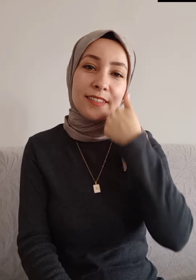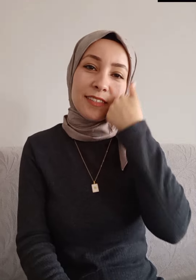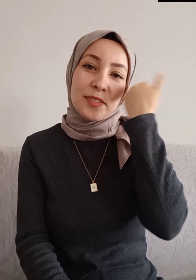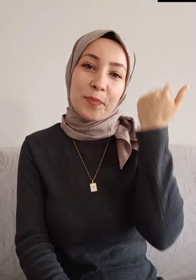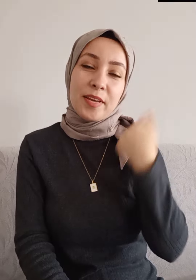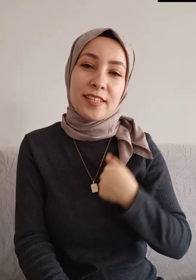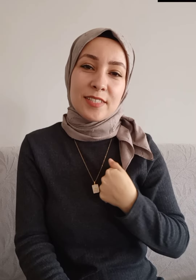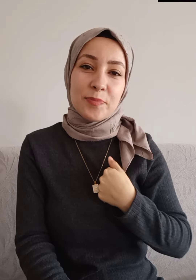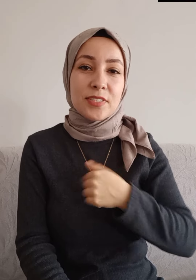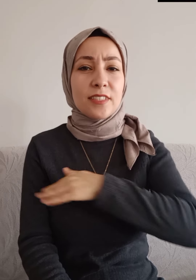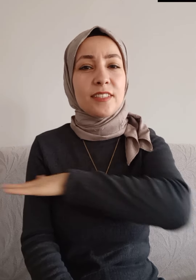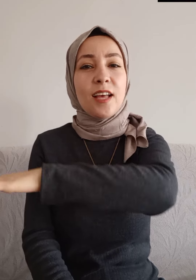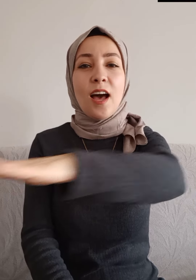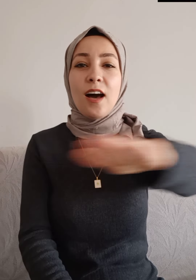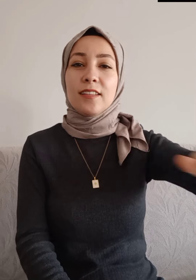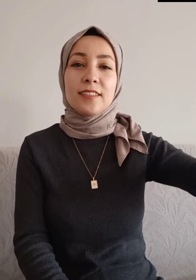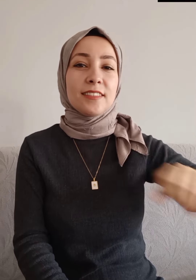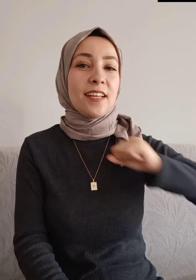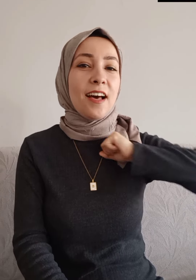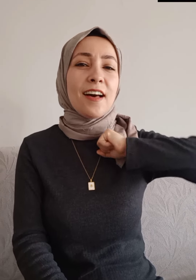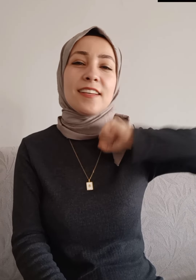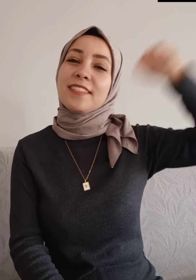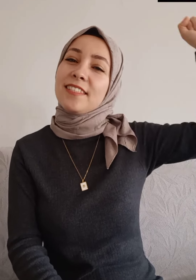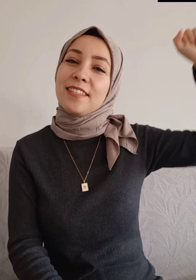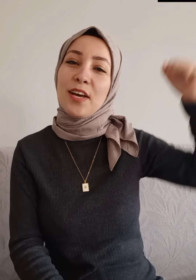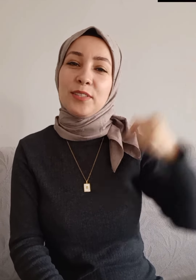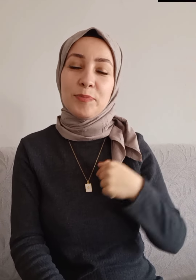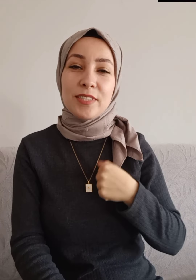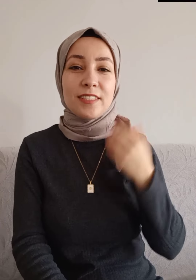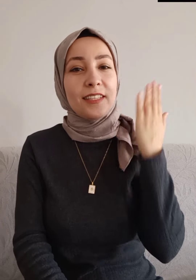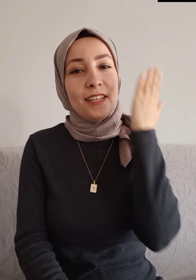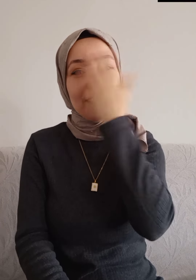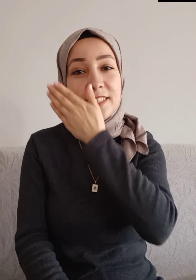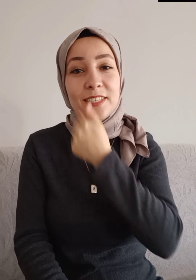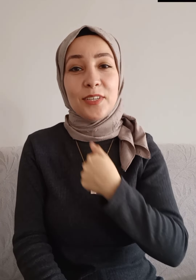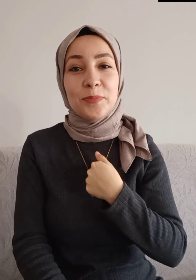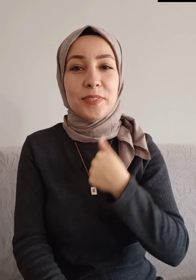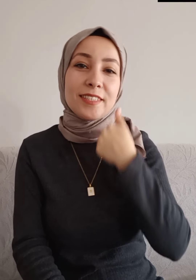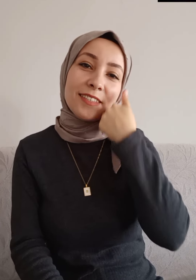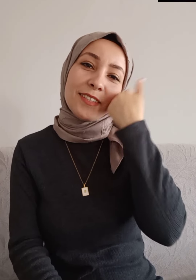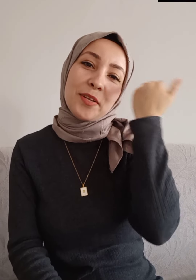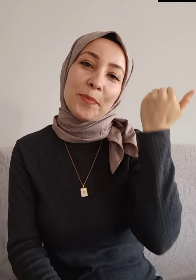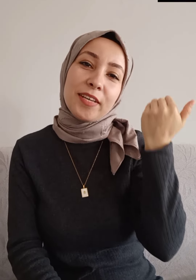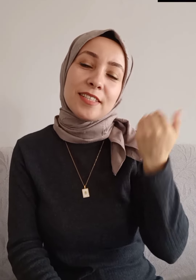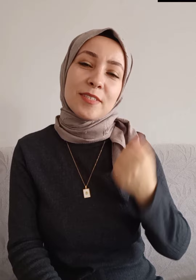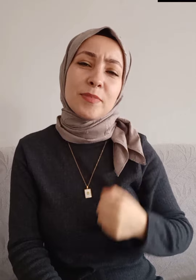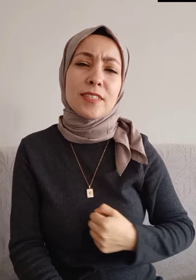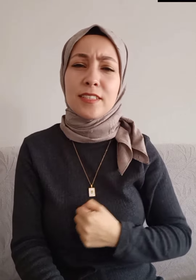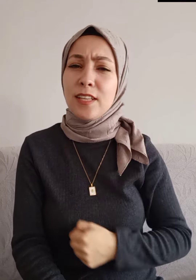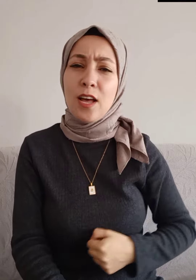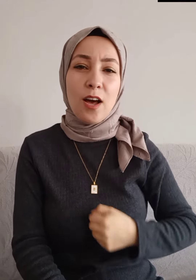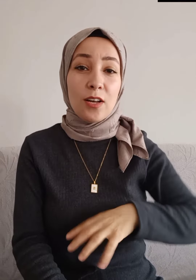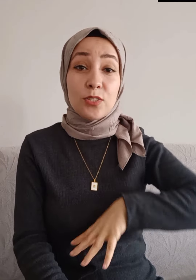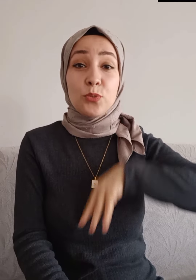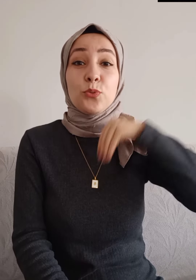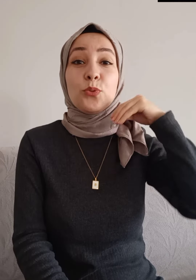Siyahımsın, beyazımsın, alayına isyanımsın. Siyahımsın, beyazımsın, asil